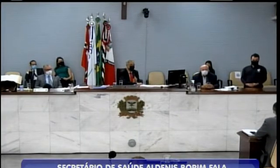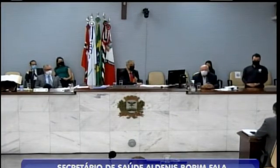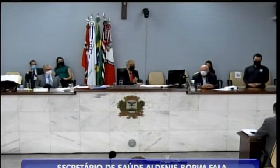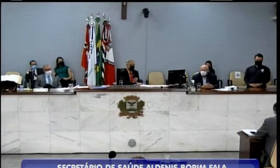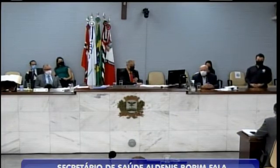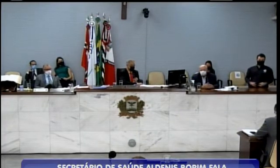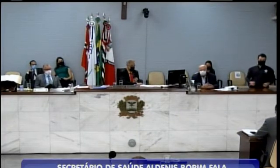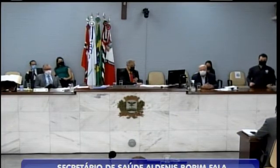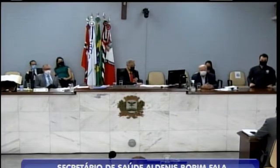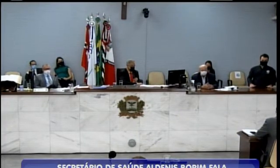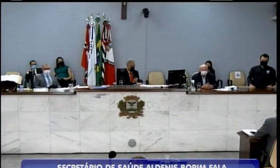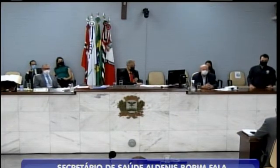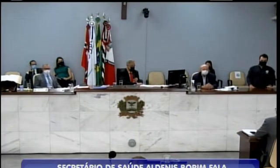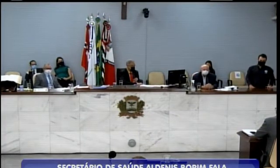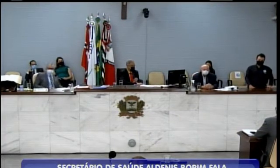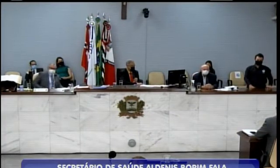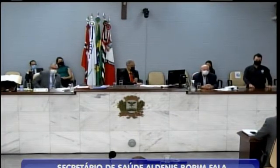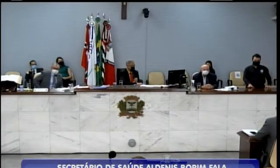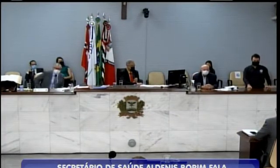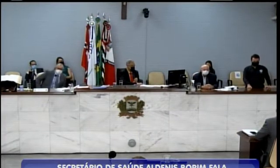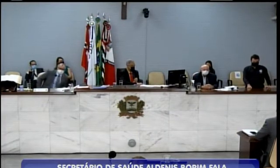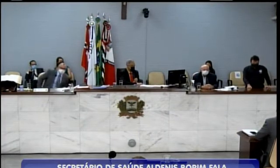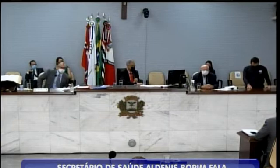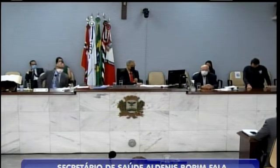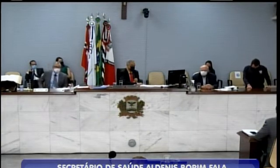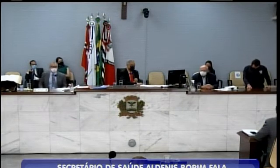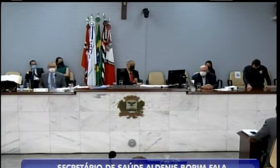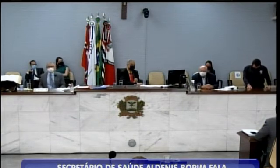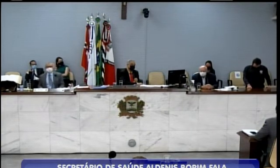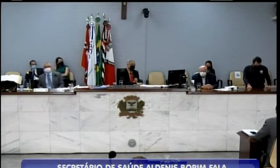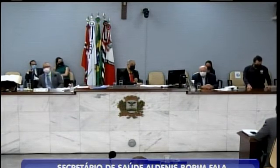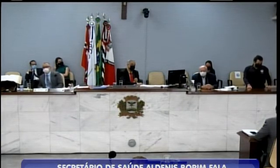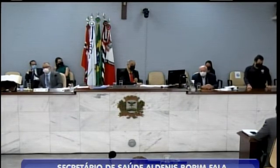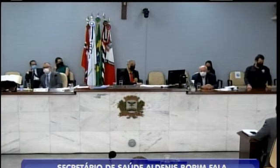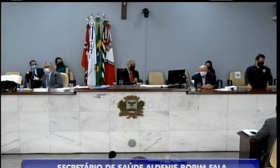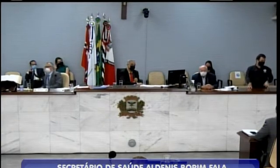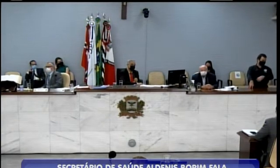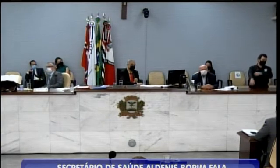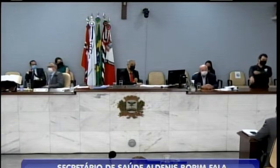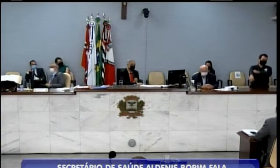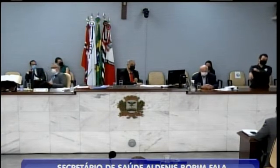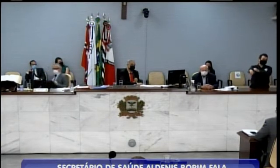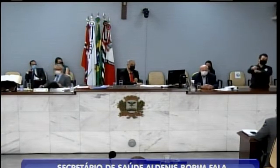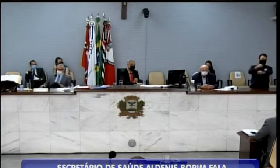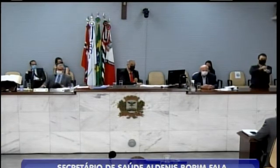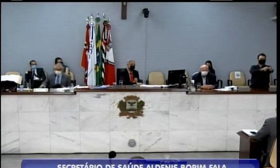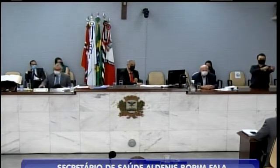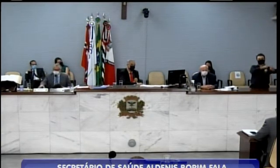Doutor Aldenes, Oi. eu queria mesmo, como sempre faço, né?